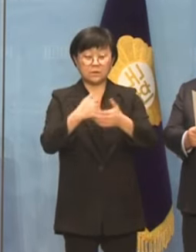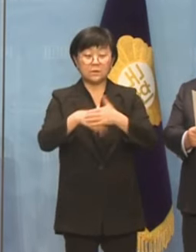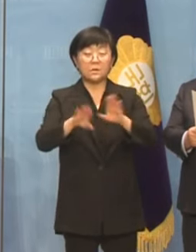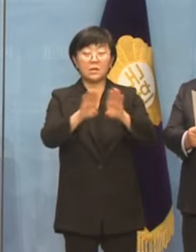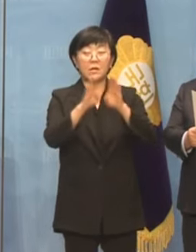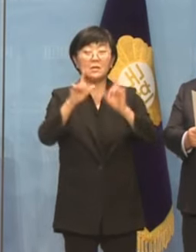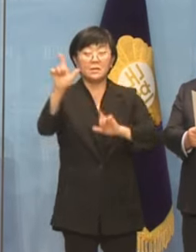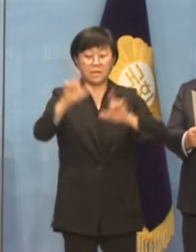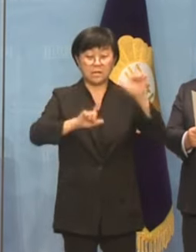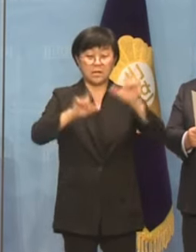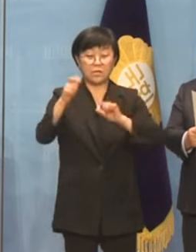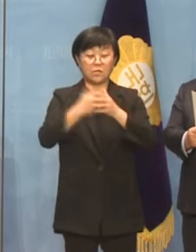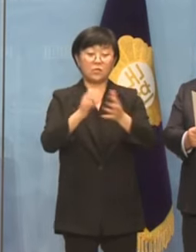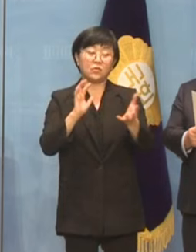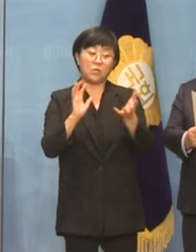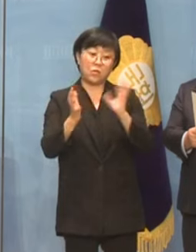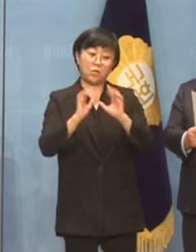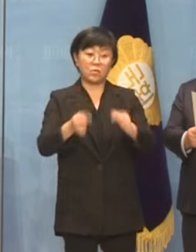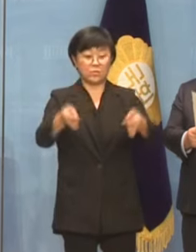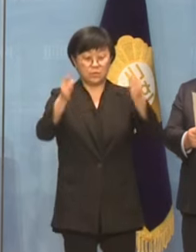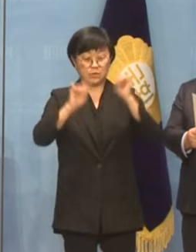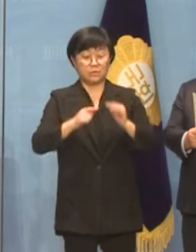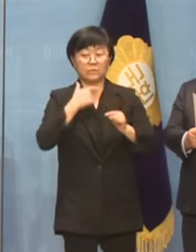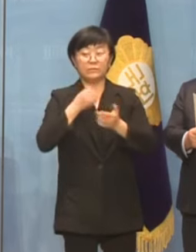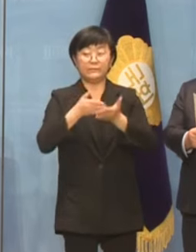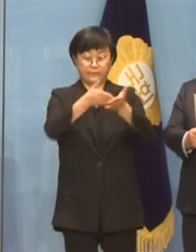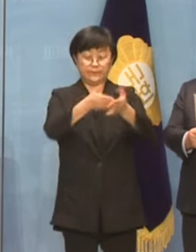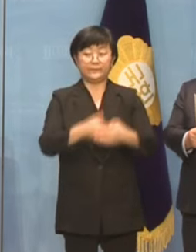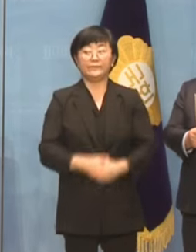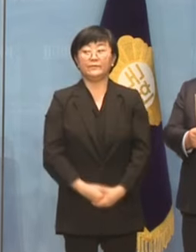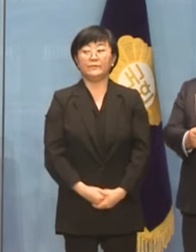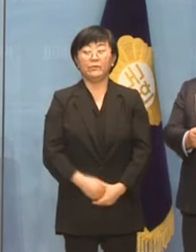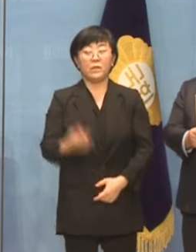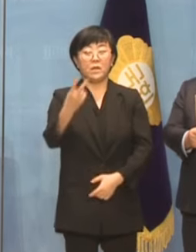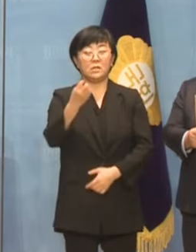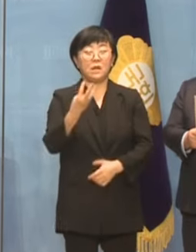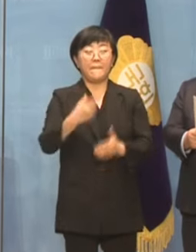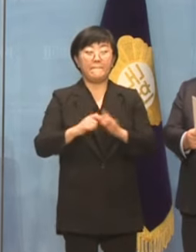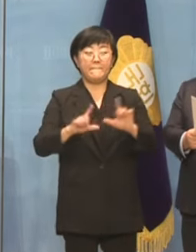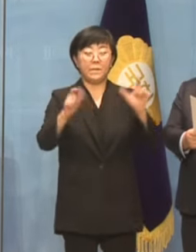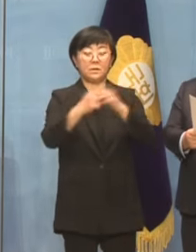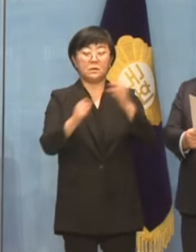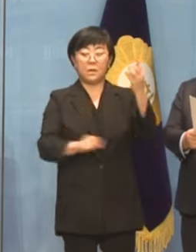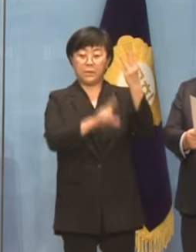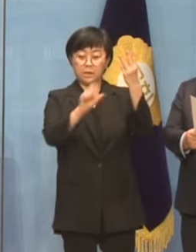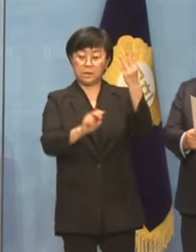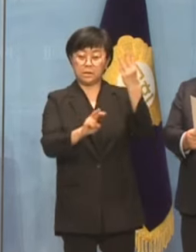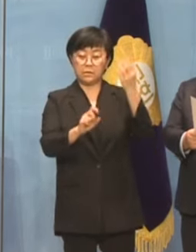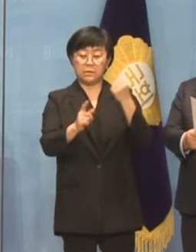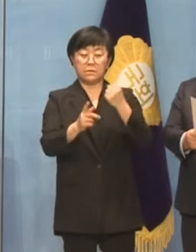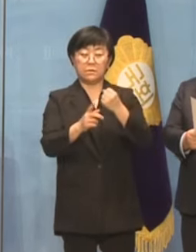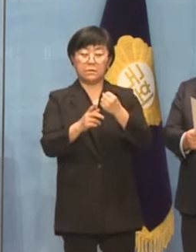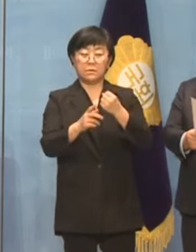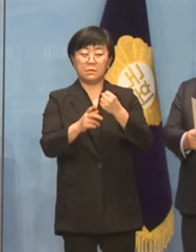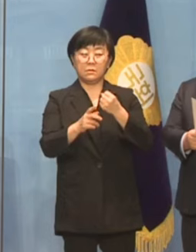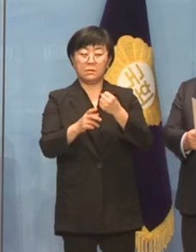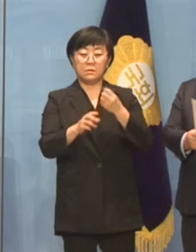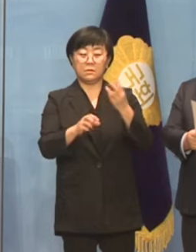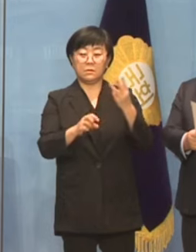열린 자세로 토론에 임할 것을 요구한다. 2023년 3월 21일 김건희